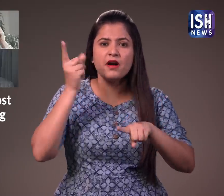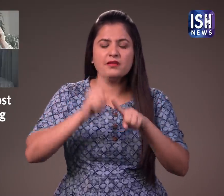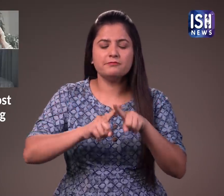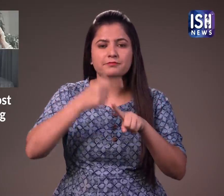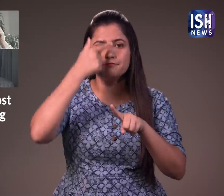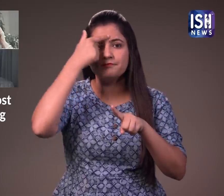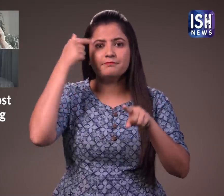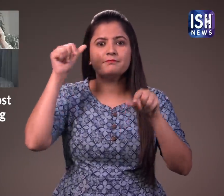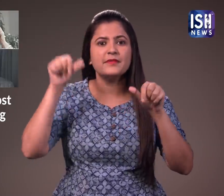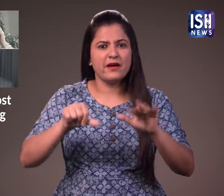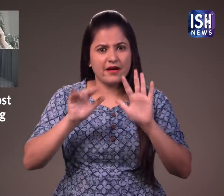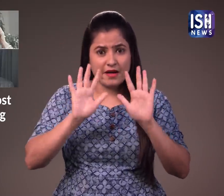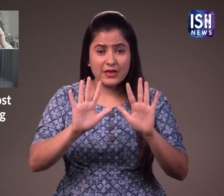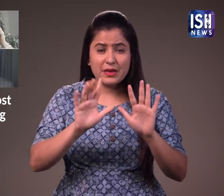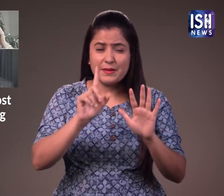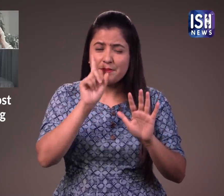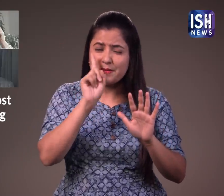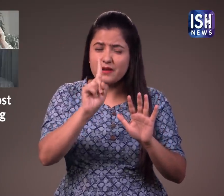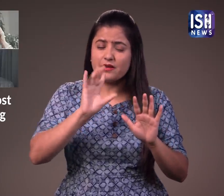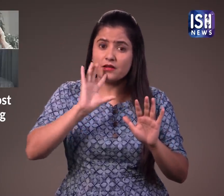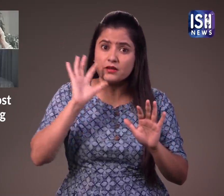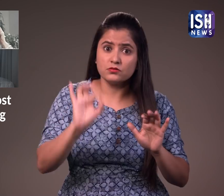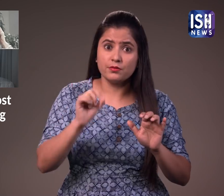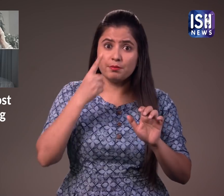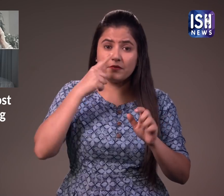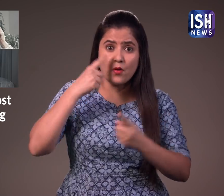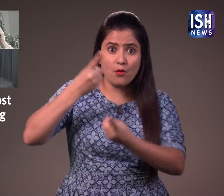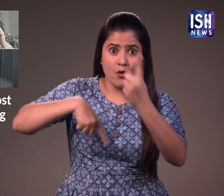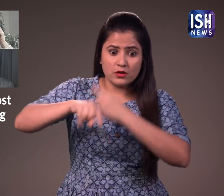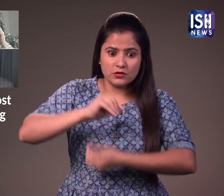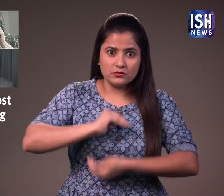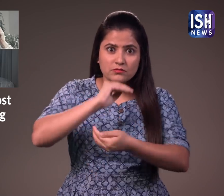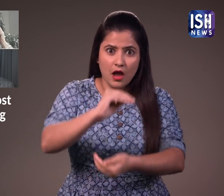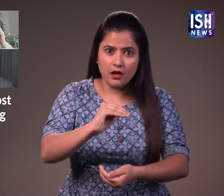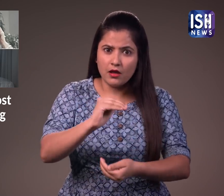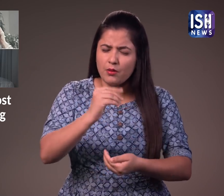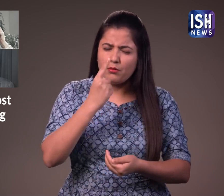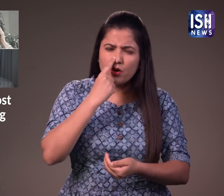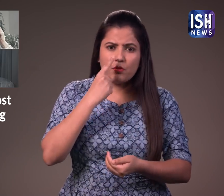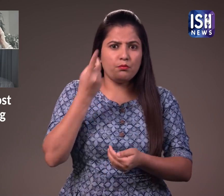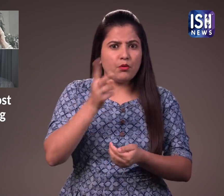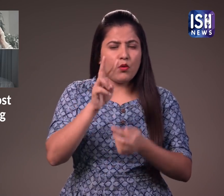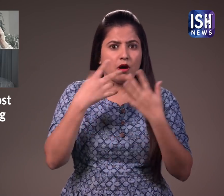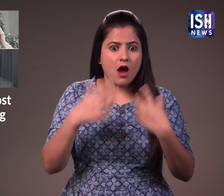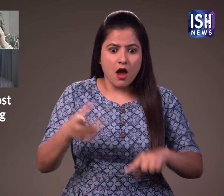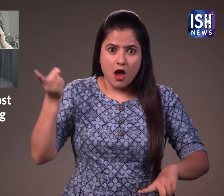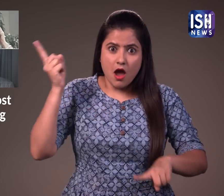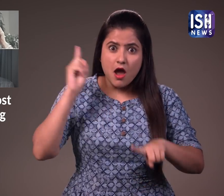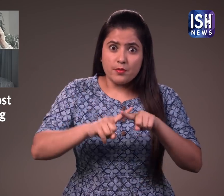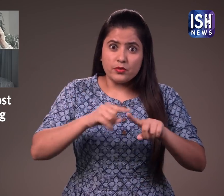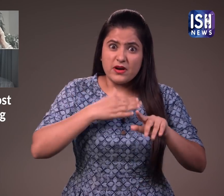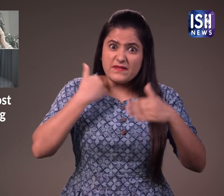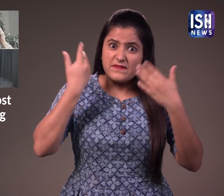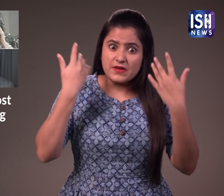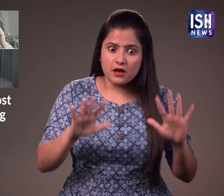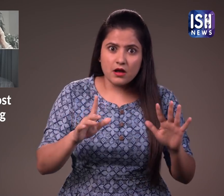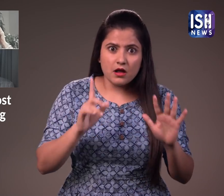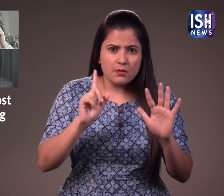दुरगाग्यपूर्णा भी होता है हलाकि किसी भी माता-पिता को कभी भी अपने बच्चे को दफनायना या दास अंसकार करने की